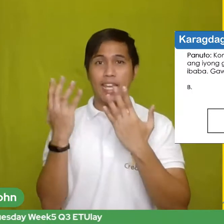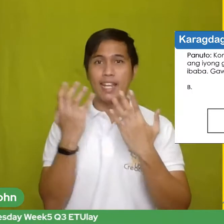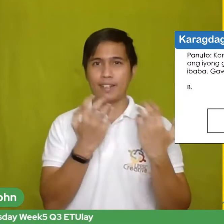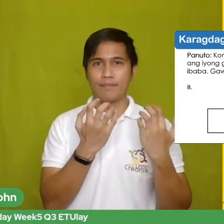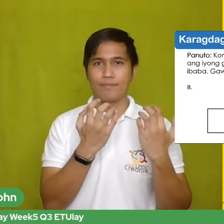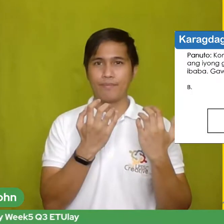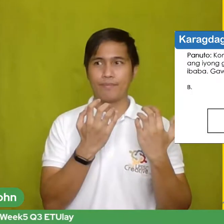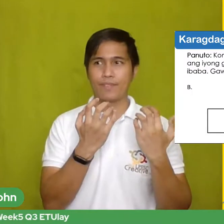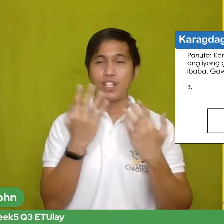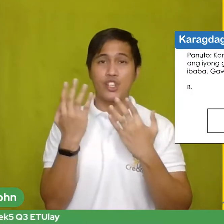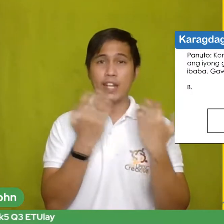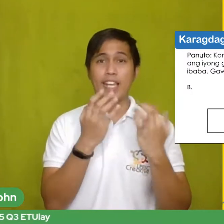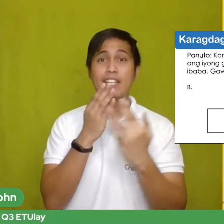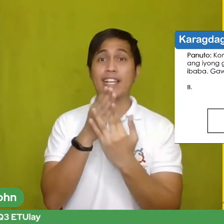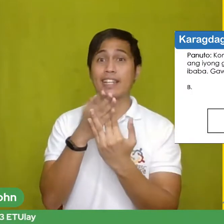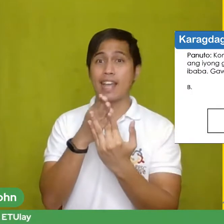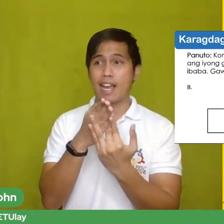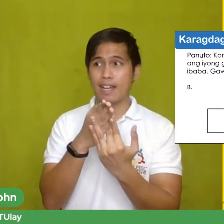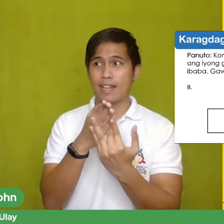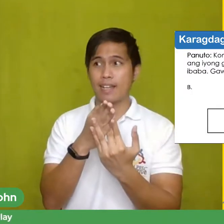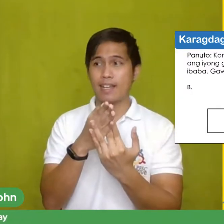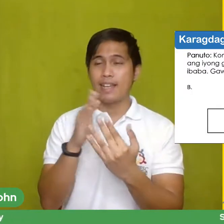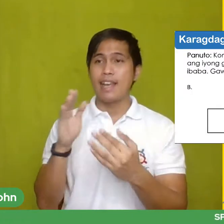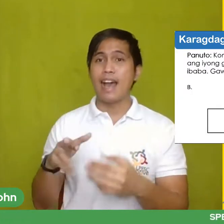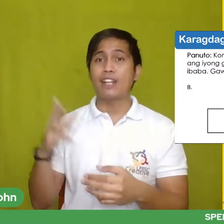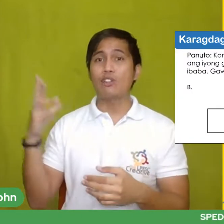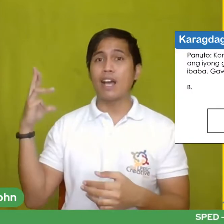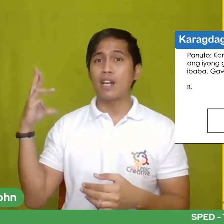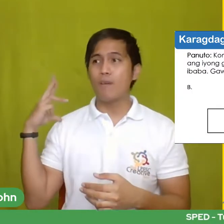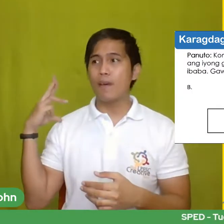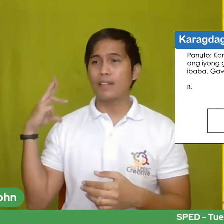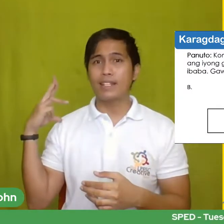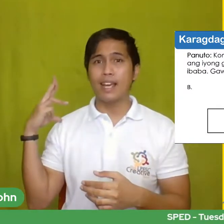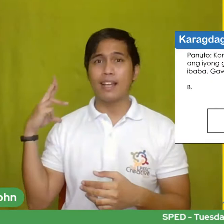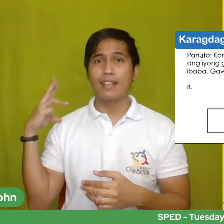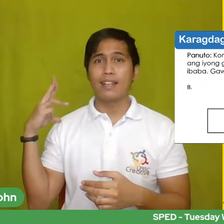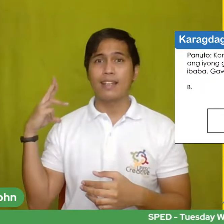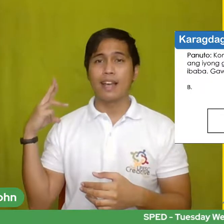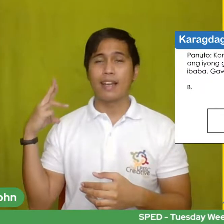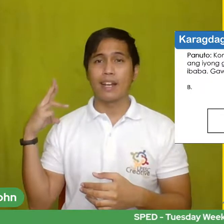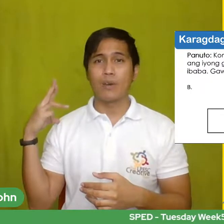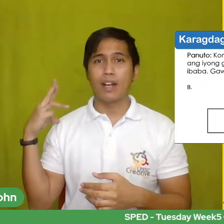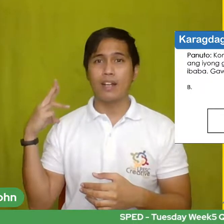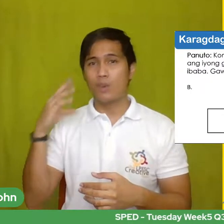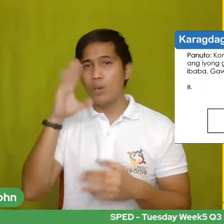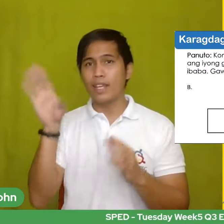Shading. Shading yung nasa gitna. At sa kaliwang parte niya, kaliwang guhit